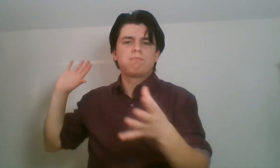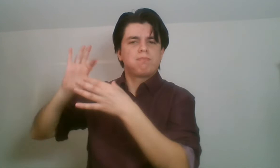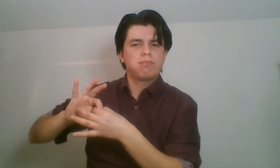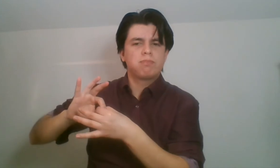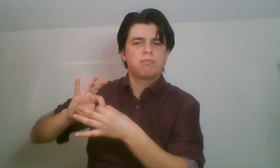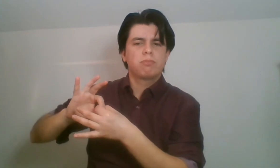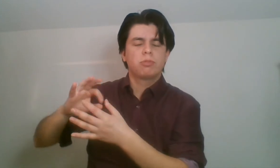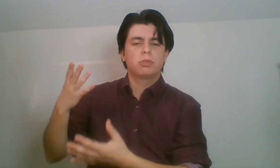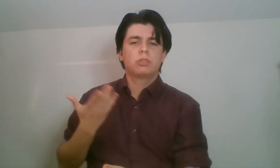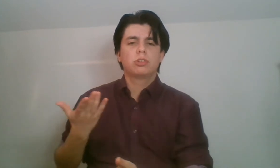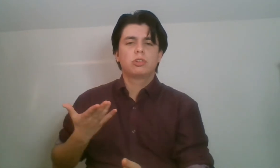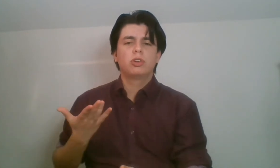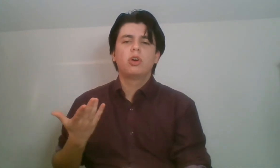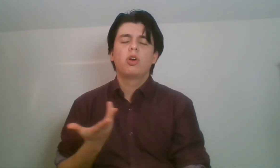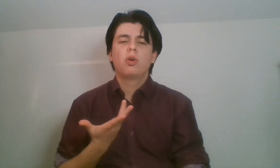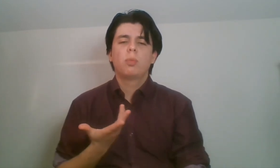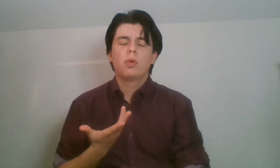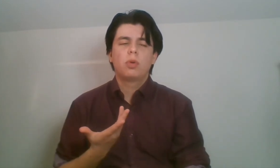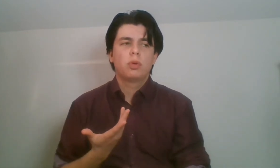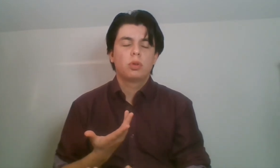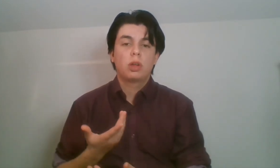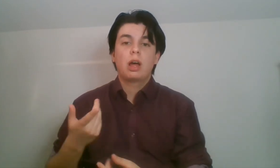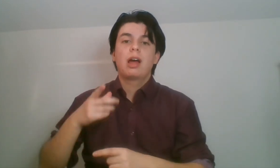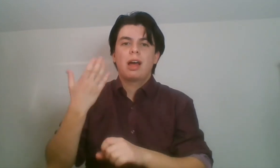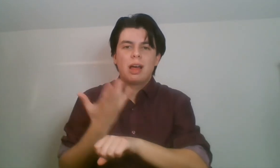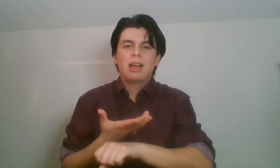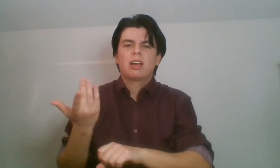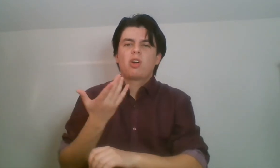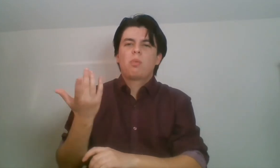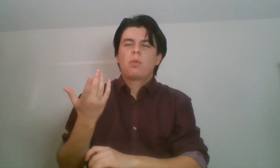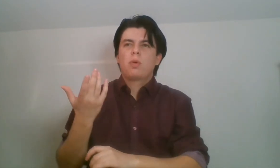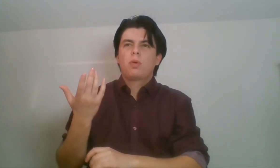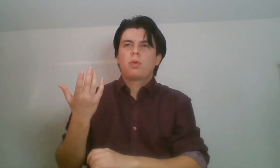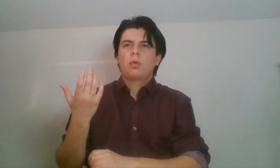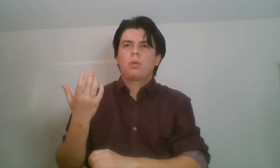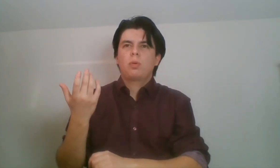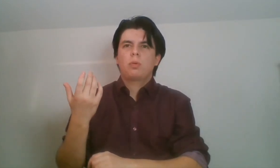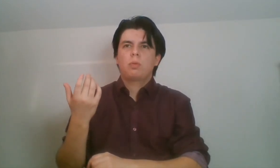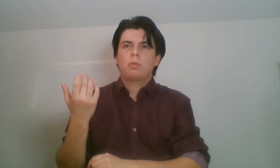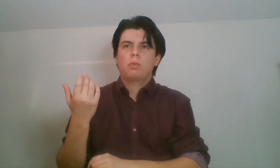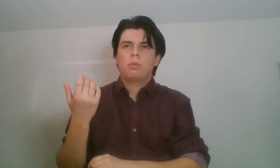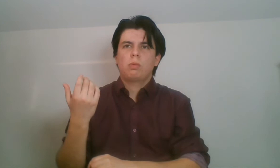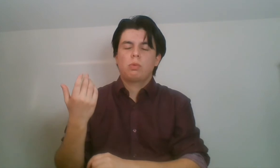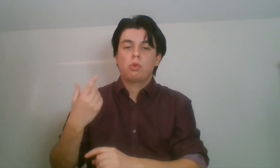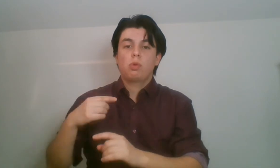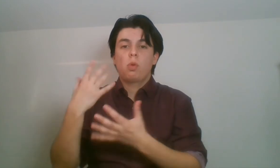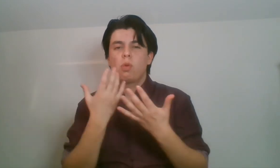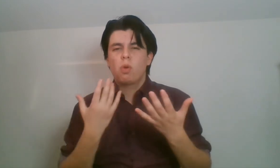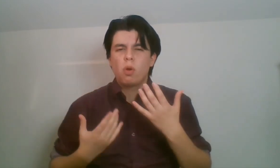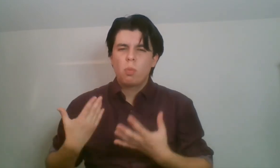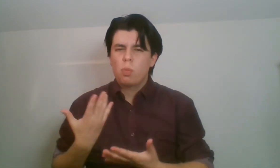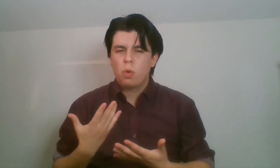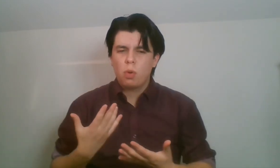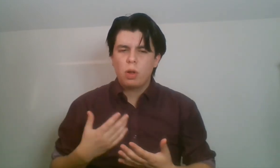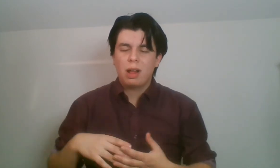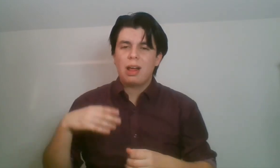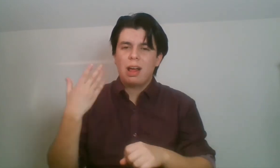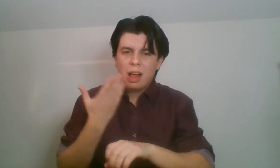como simple, pero no, hacen también ahí como un guiño digamos a